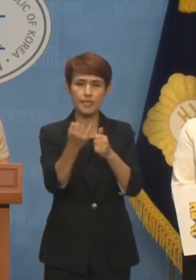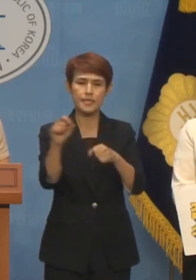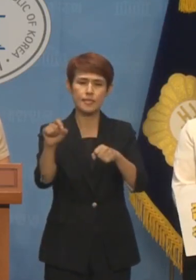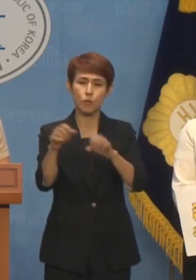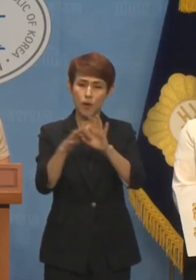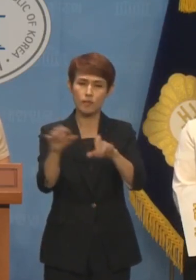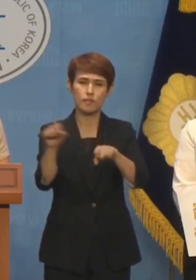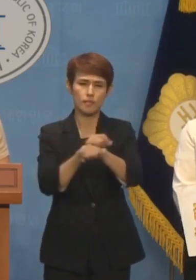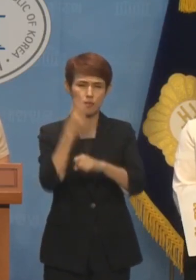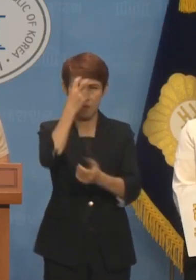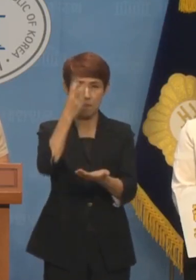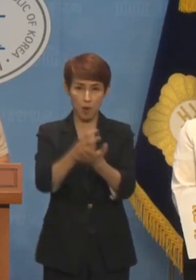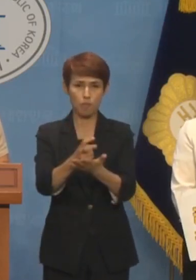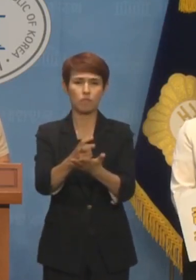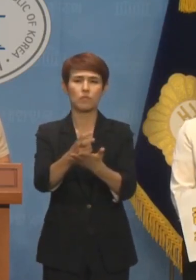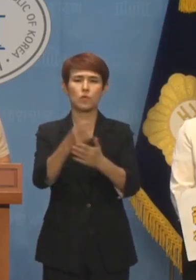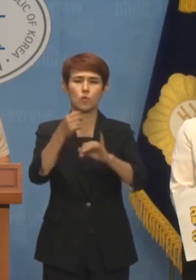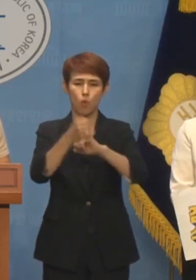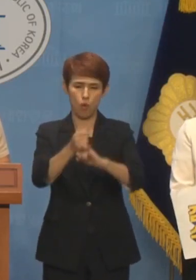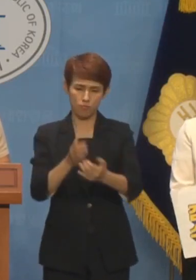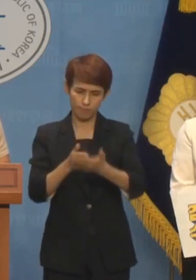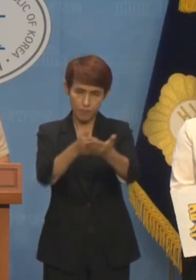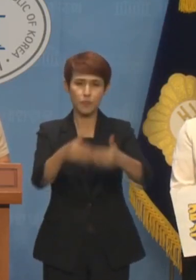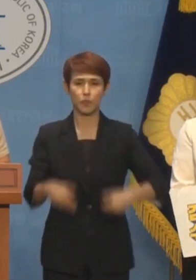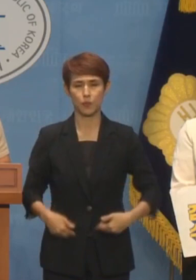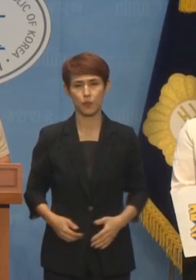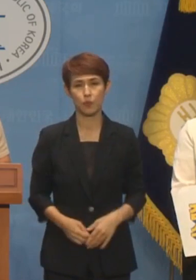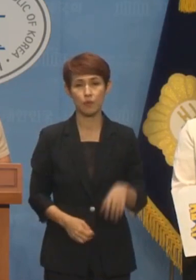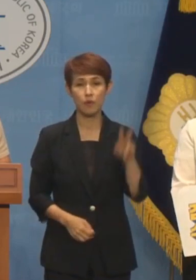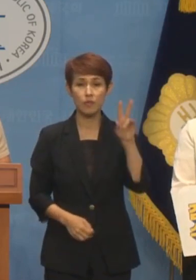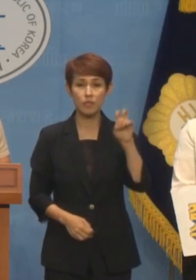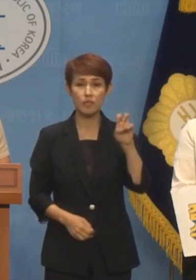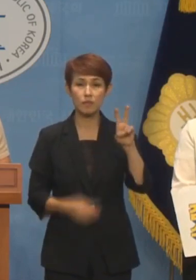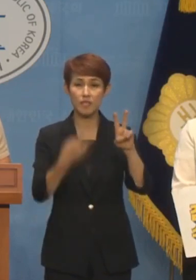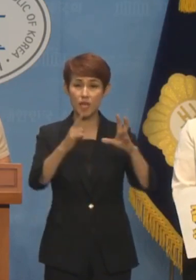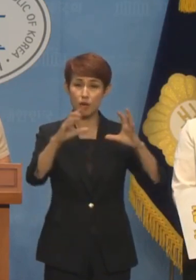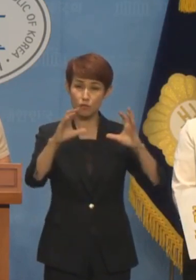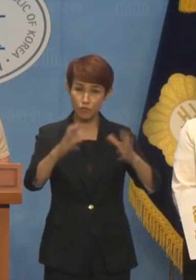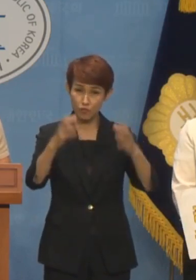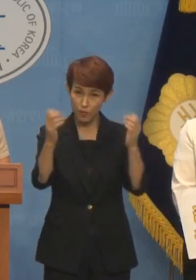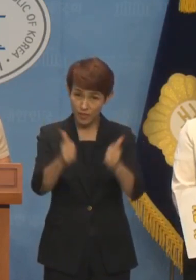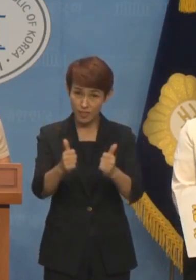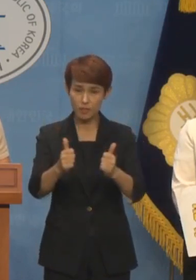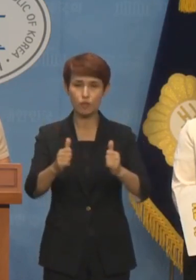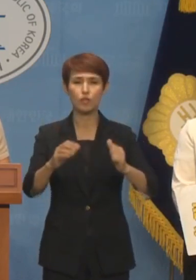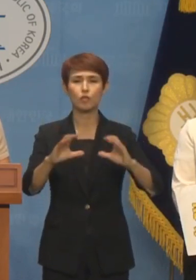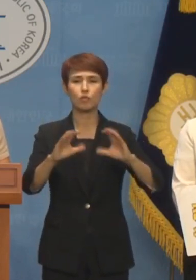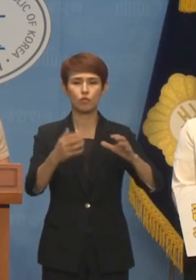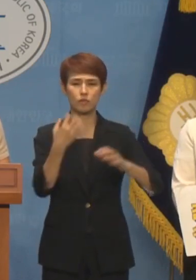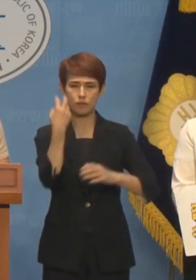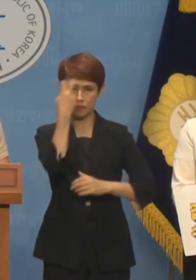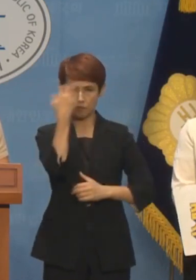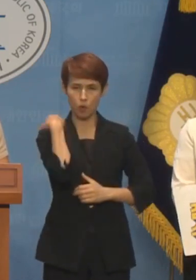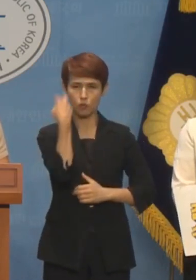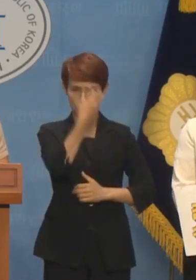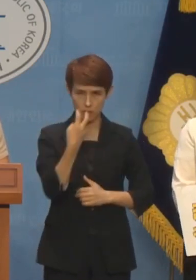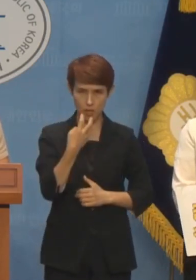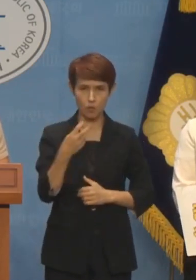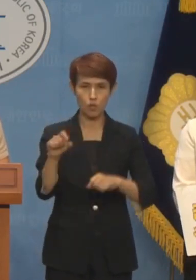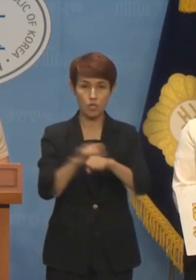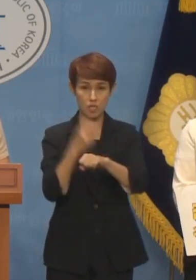종합특검법도 빠르게 처리해야 합니다. 22대 국회는 국정조사와 특검법 등 국민의 명령을